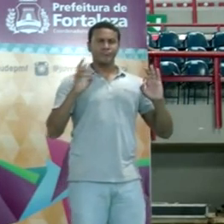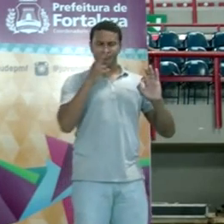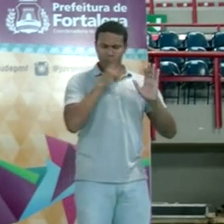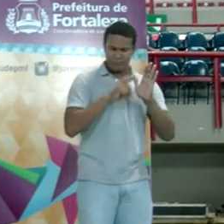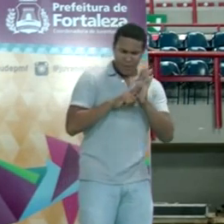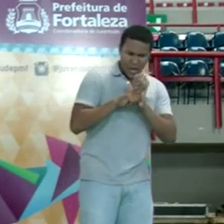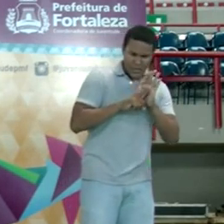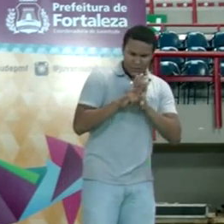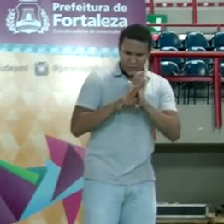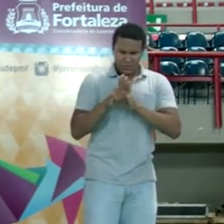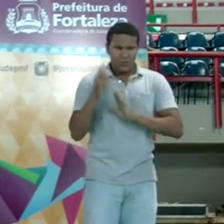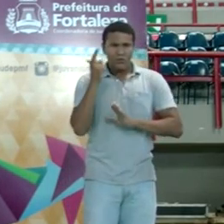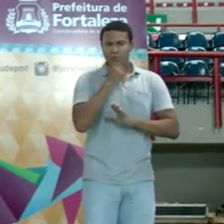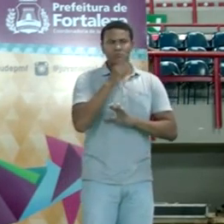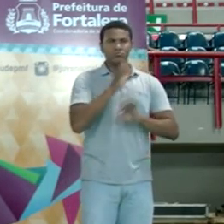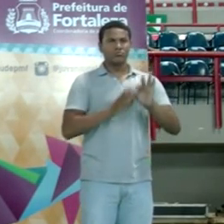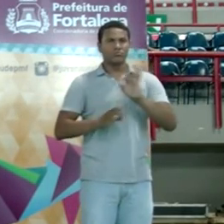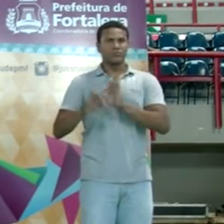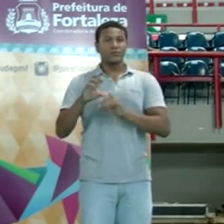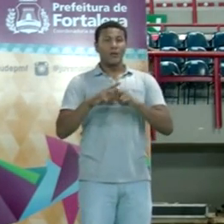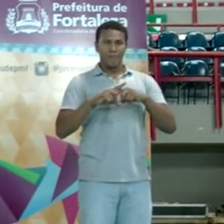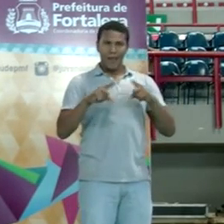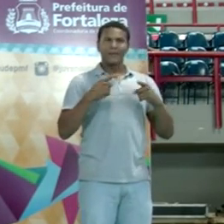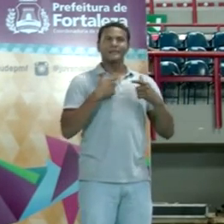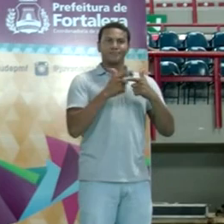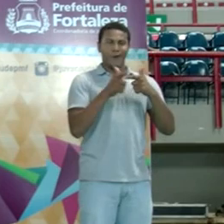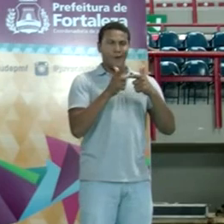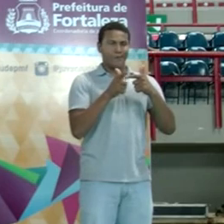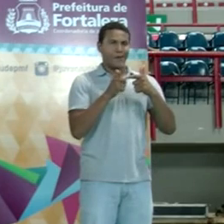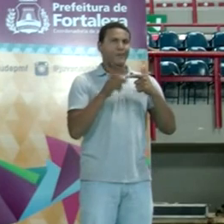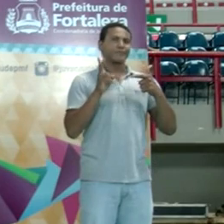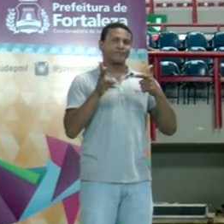coisa se ajeitou. Mas a gente continuou num problema.